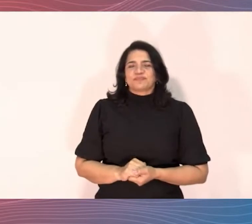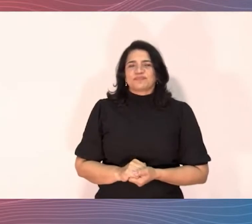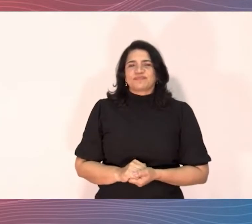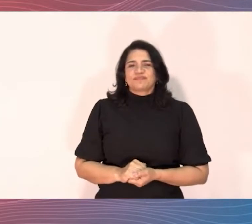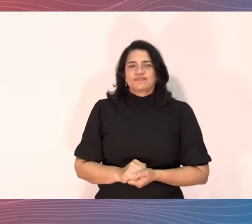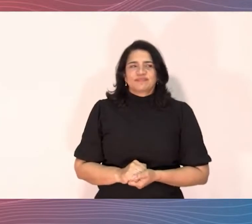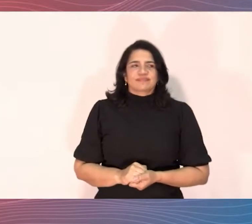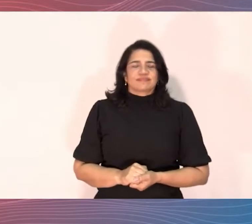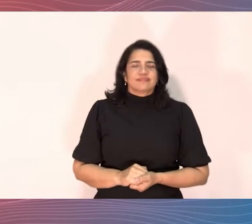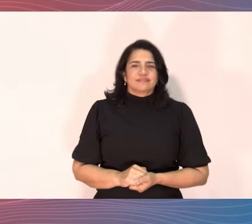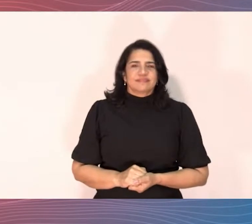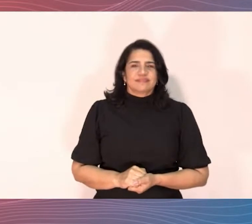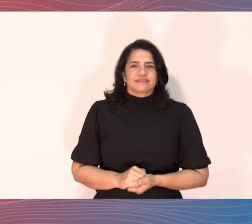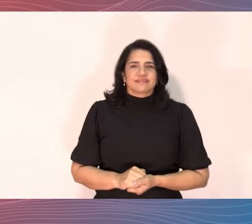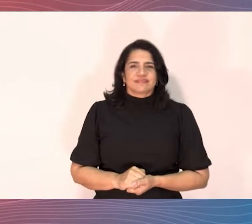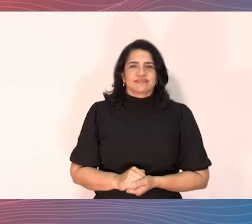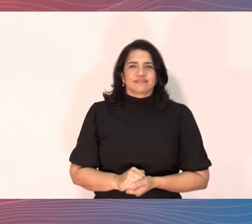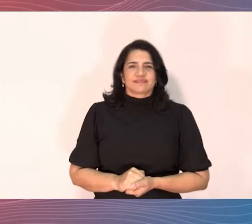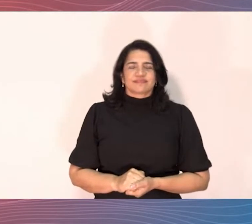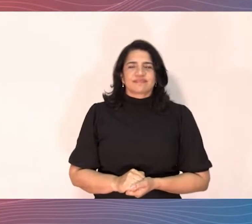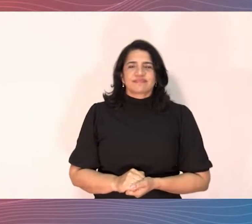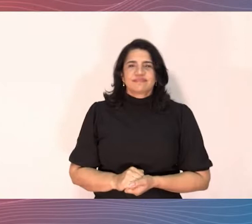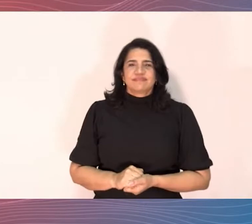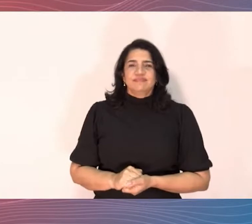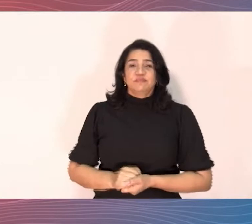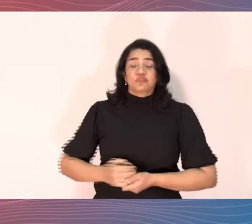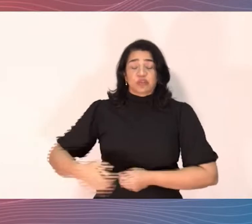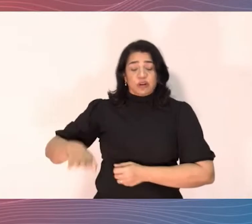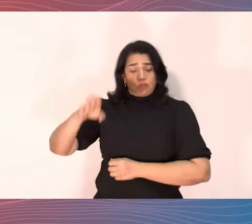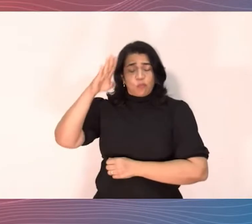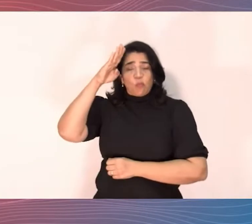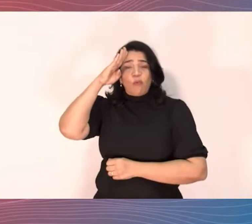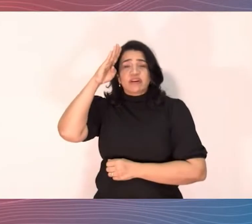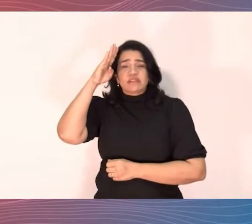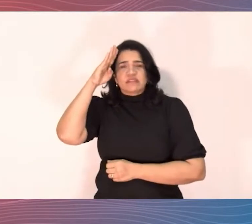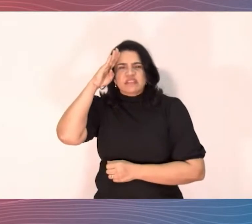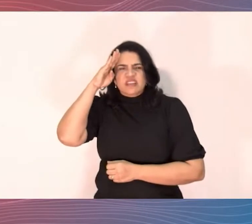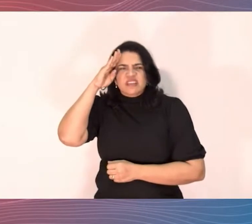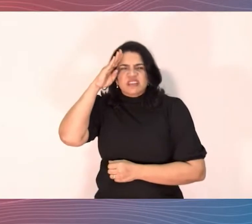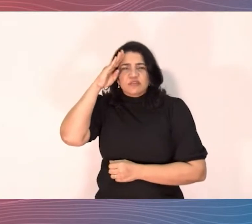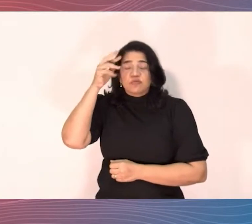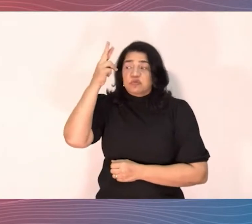Deus tem um exército que Ele pode mobilizar.